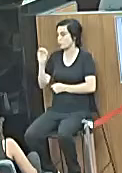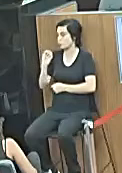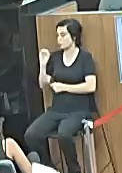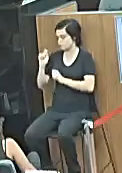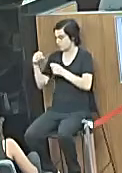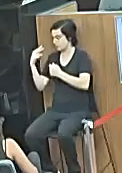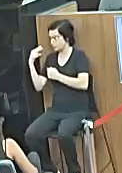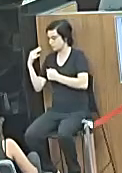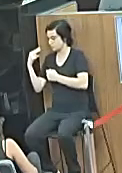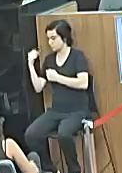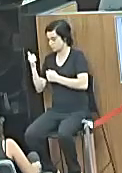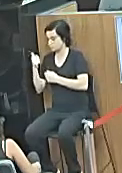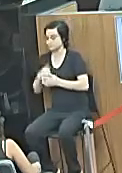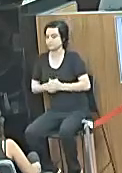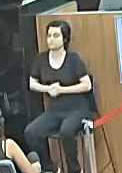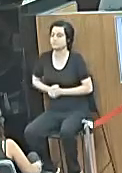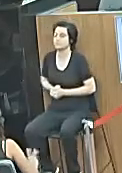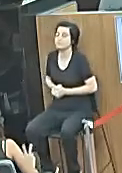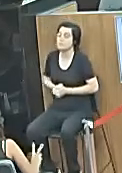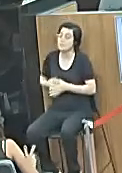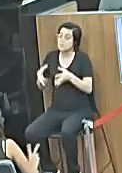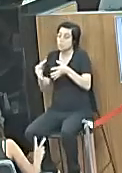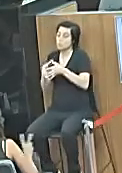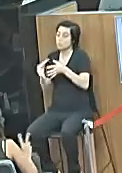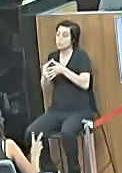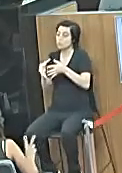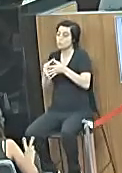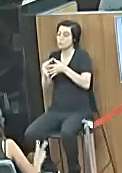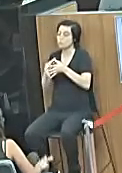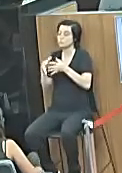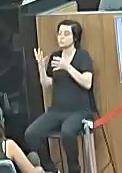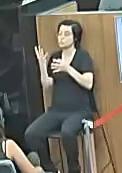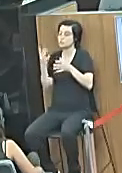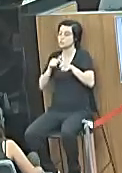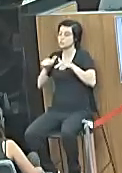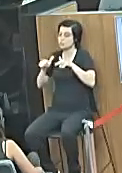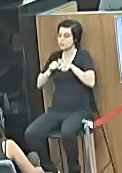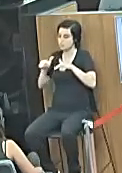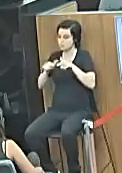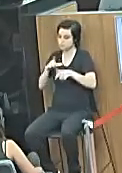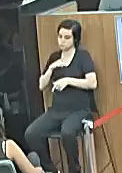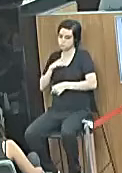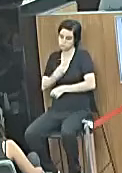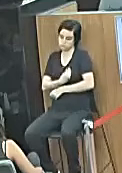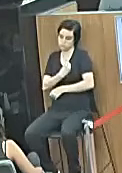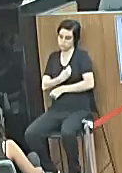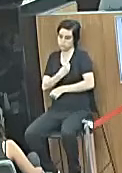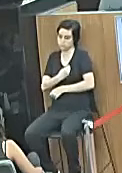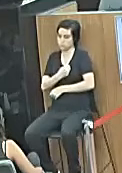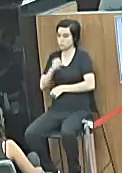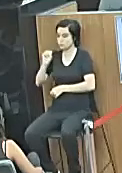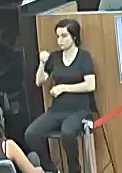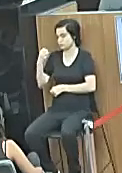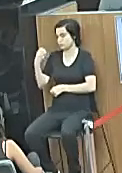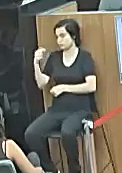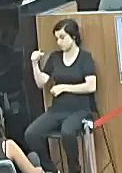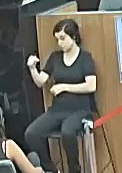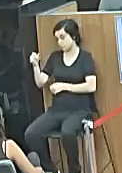em varginha o grupo de trabalho com a participação de 87 pessoas